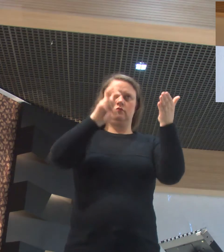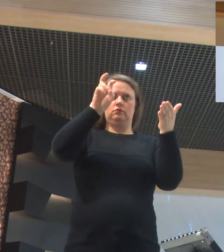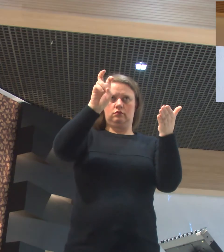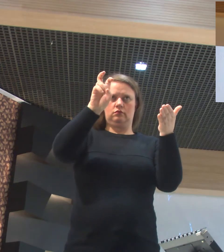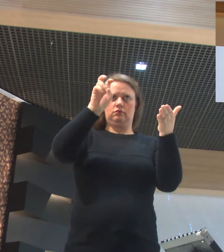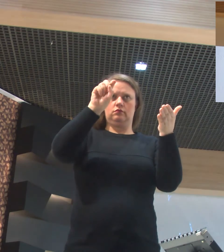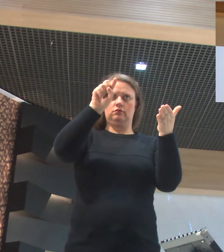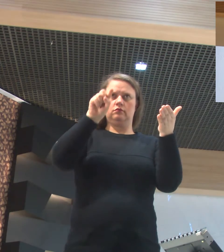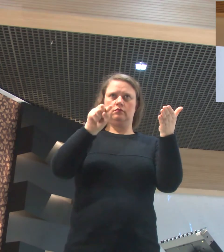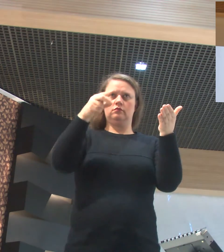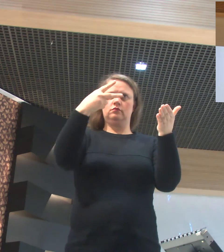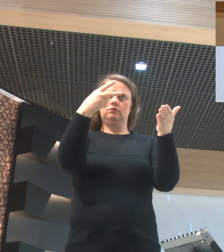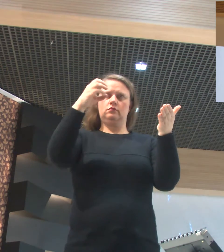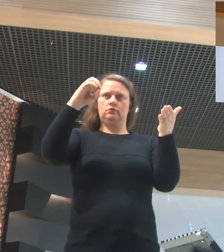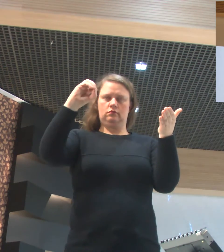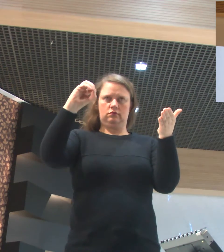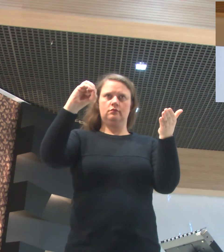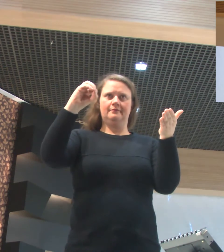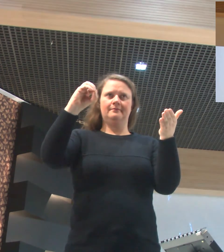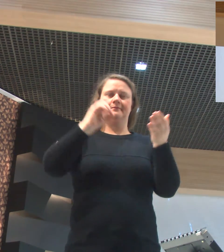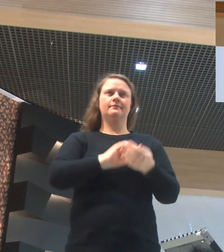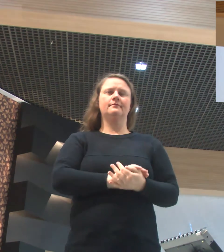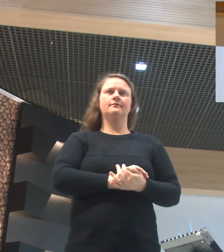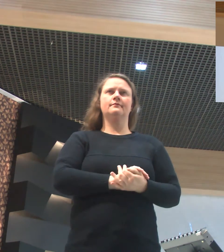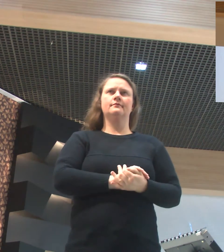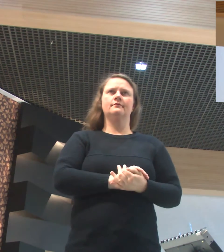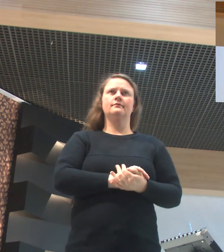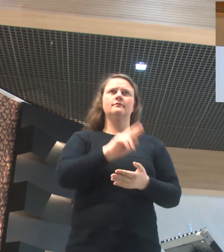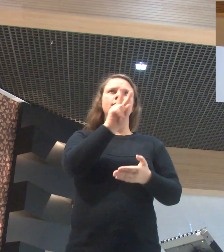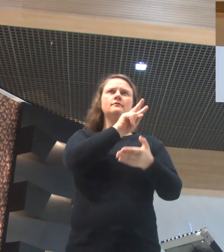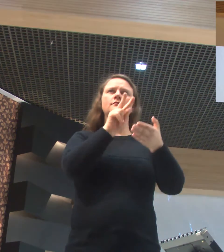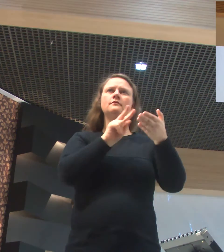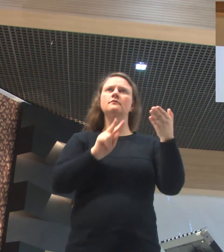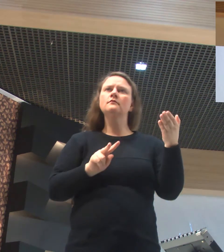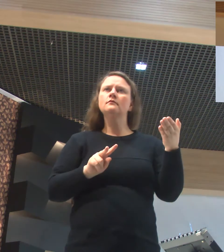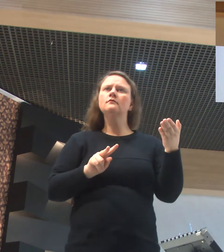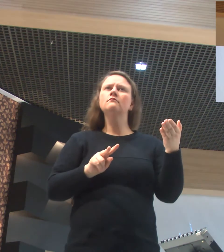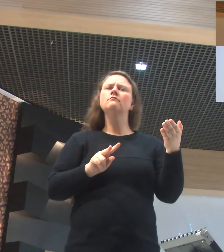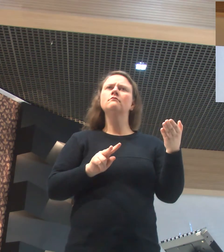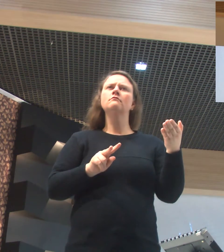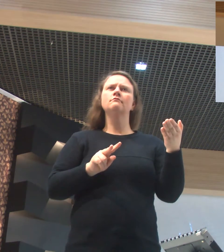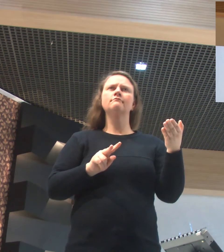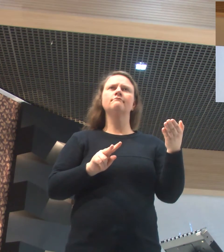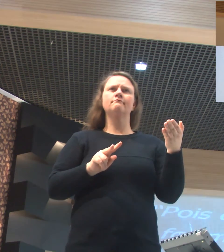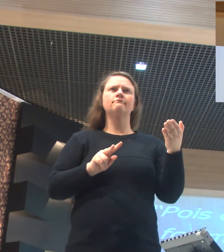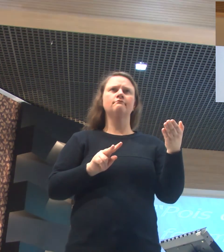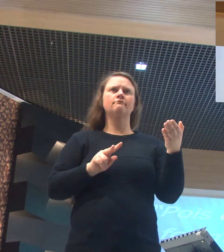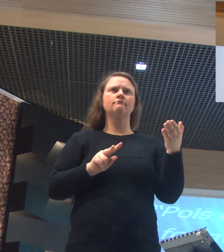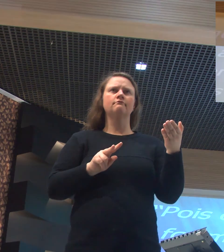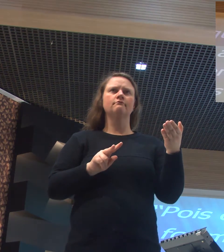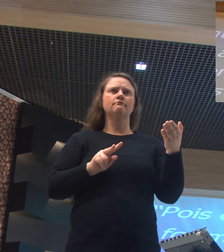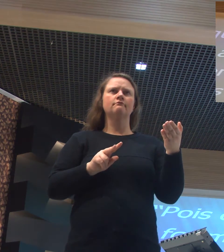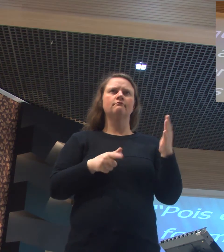no capítulo 5, tá? Eu quero fazer uma leitura um